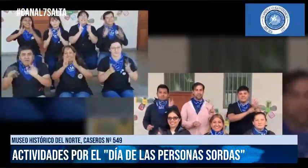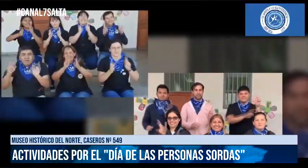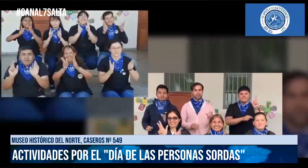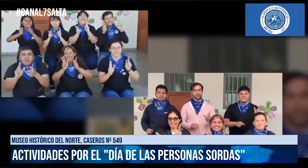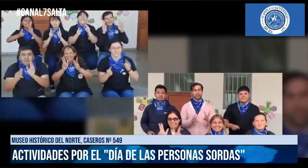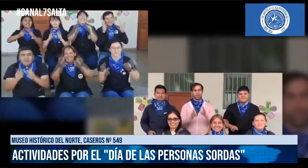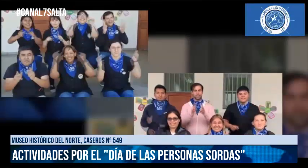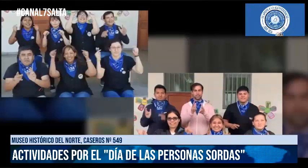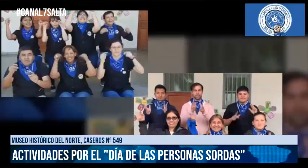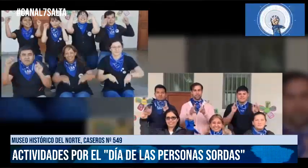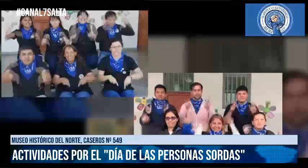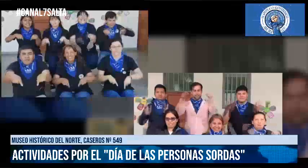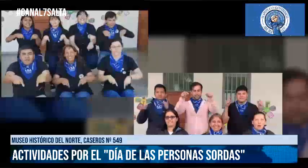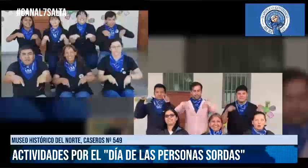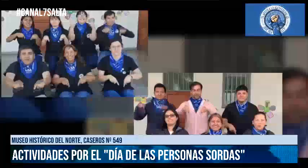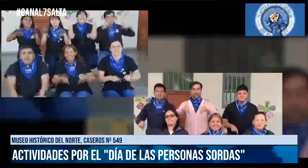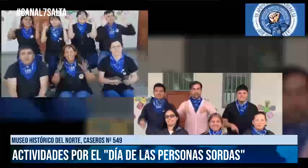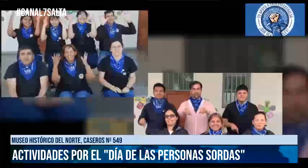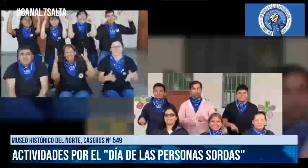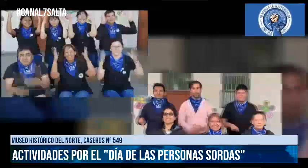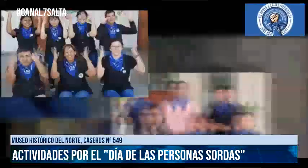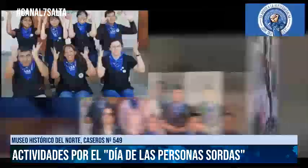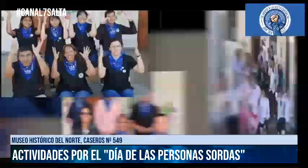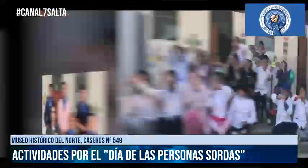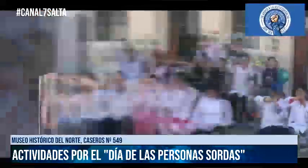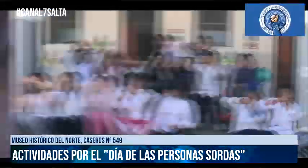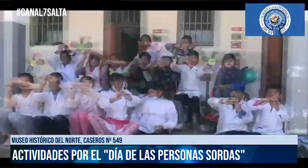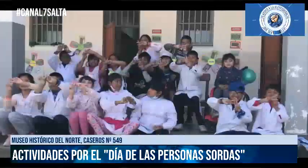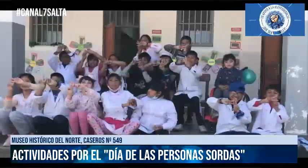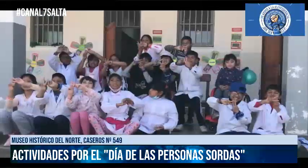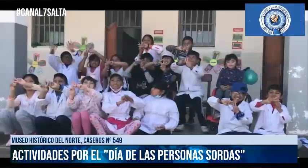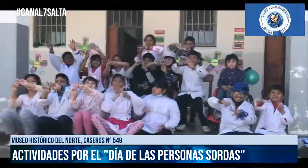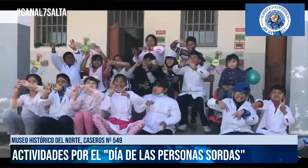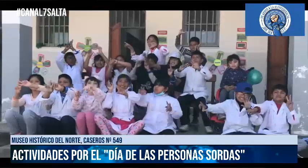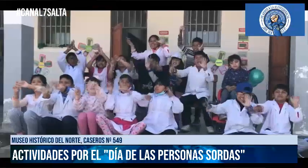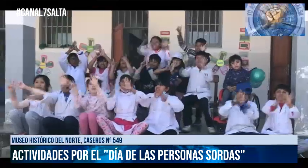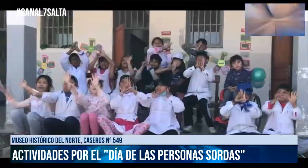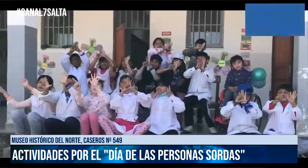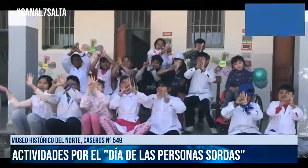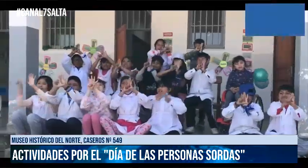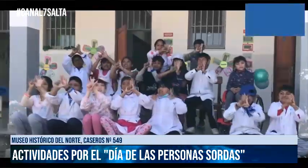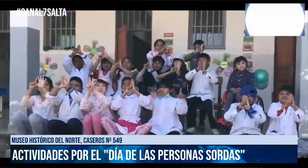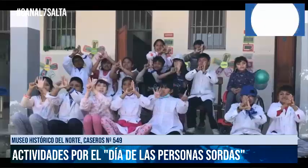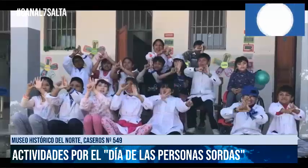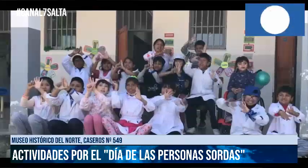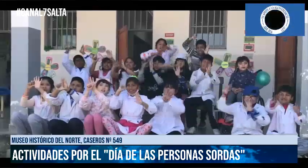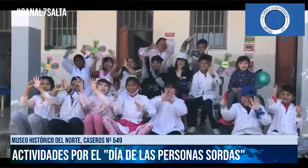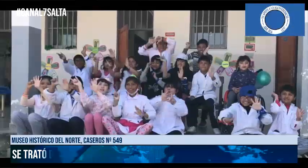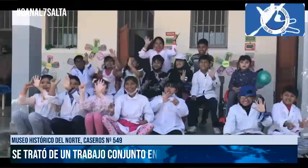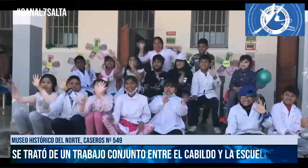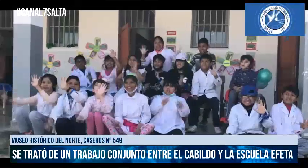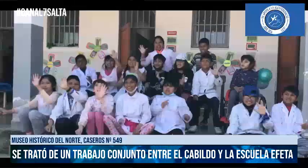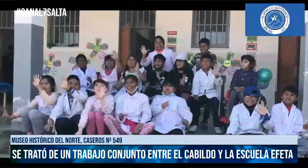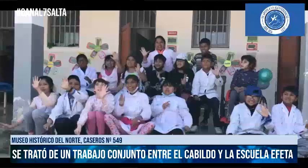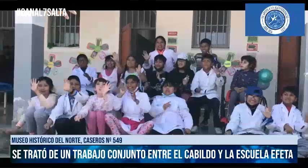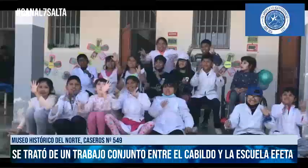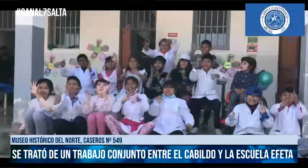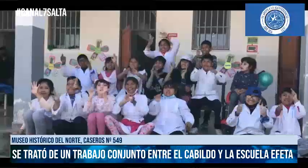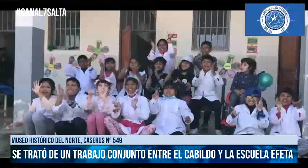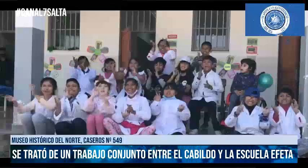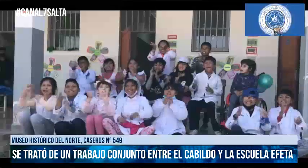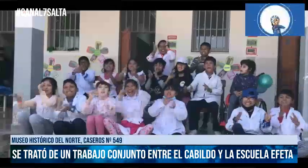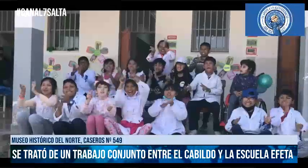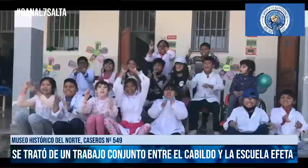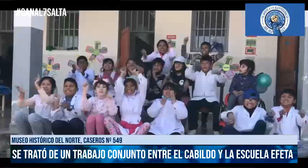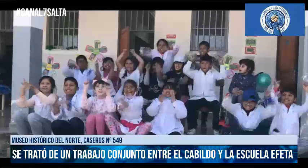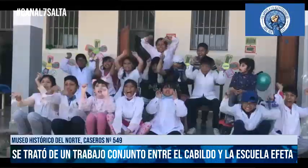enseñaron, intercambiaron saberes. Y es muy lindo ver el trato que existe entre ellos. Tanto los chicos de EFETA